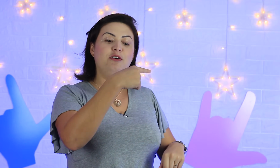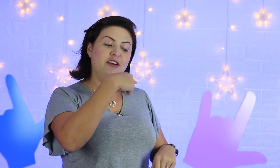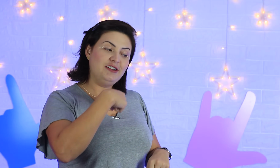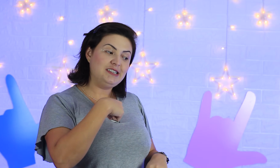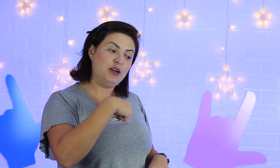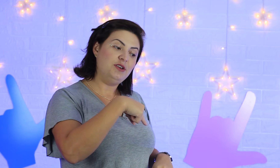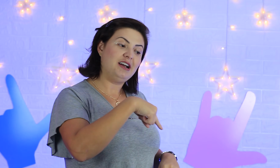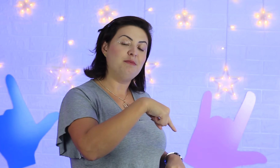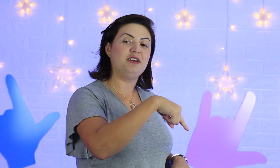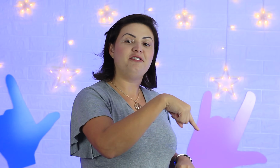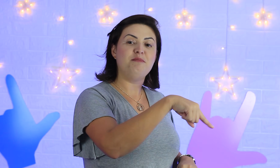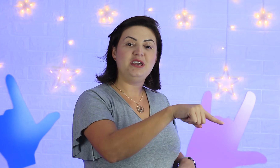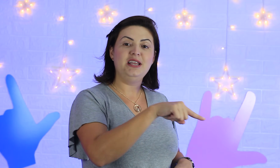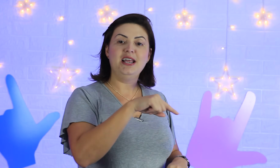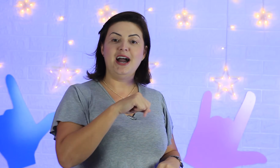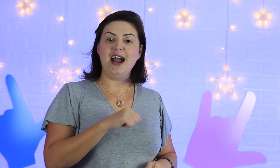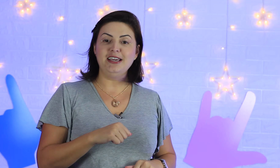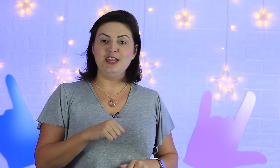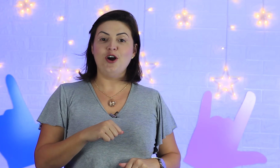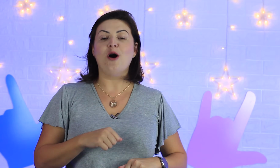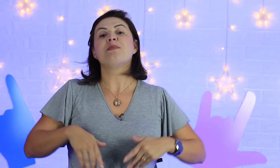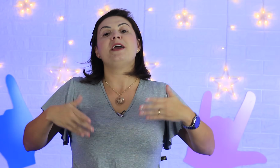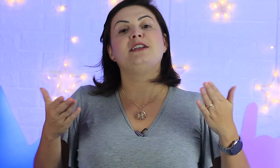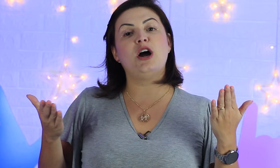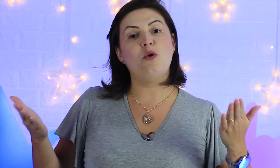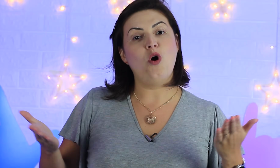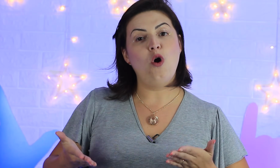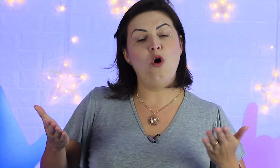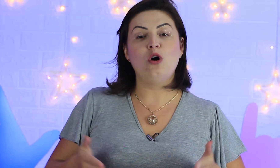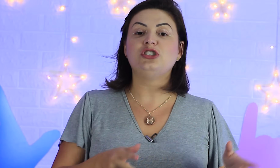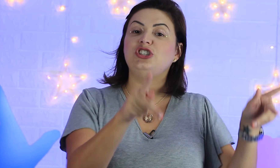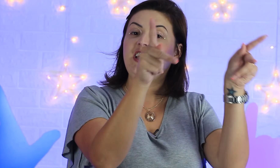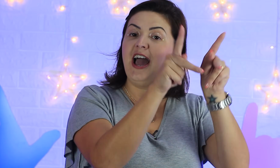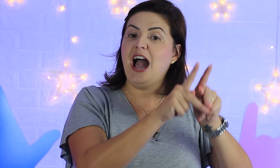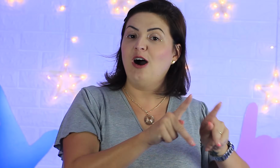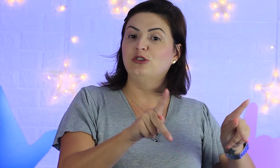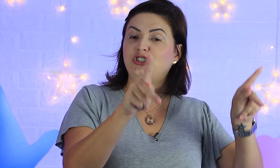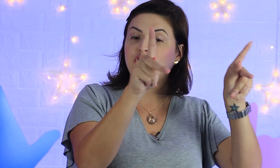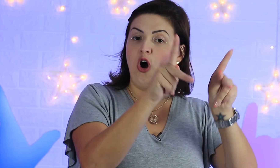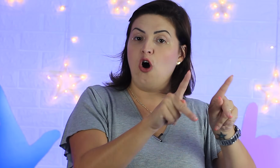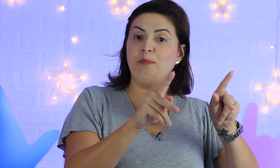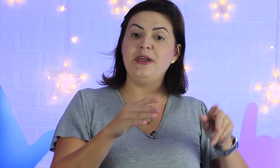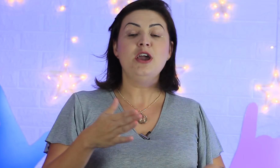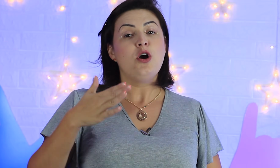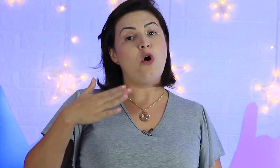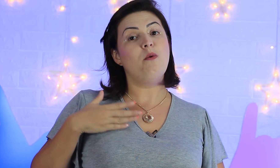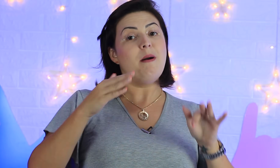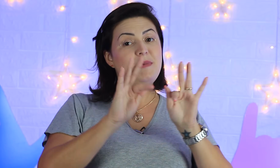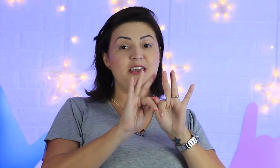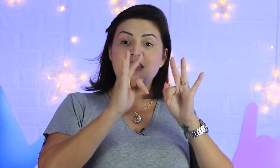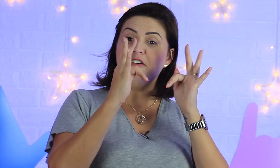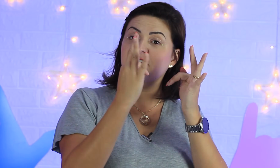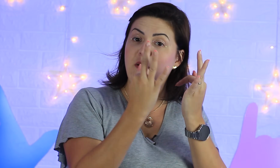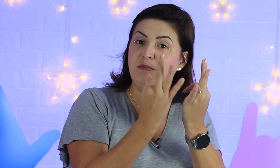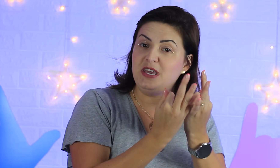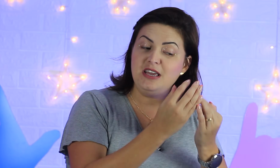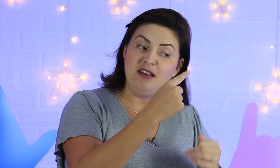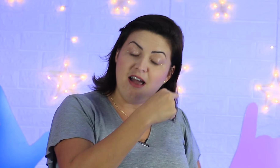aí eu ia fazer que eu ia com a minha família aqui, ó. Então, hoje, ao shopping, com a minha família,